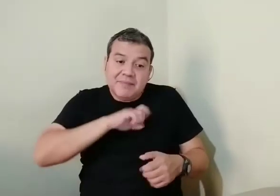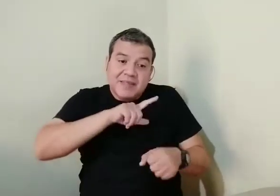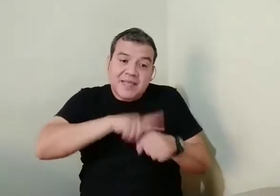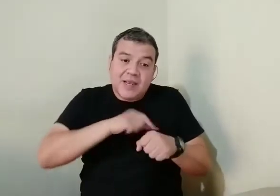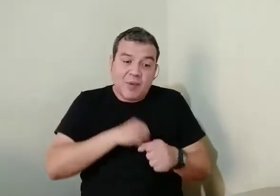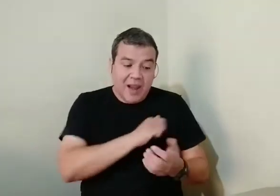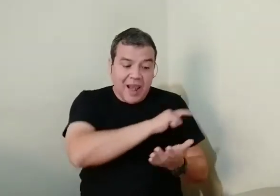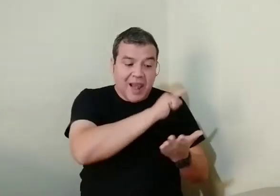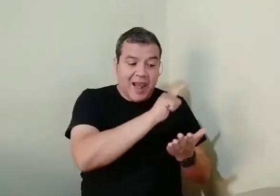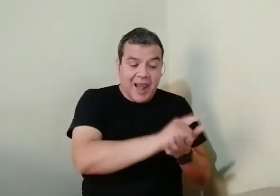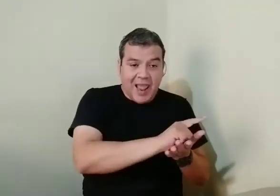Israel.